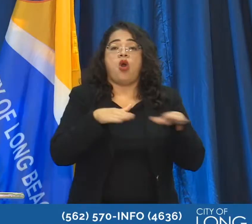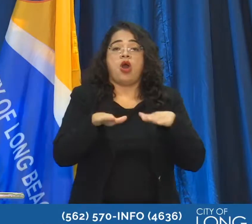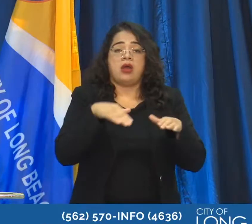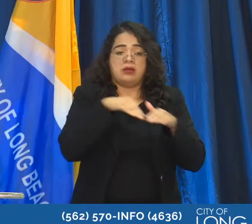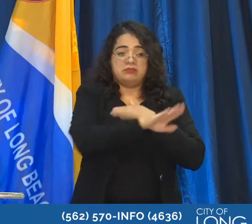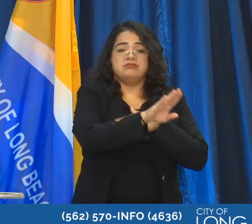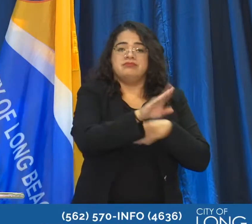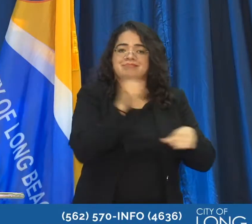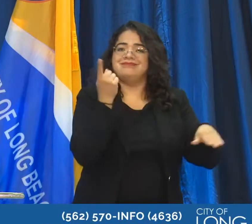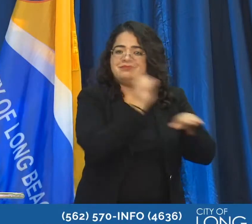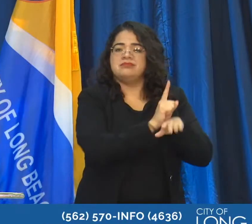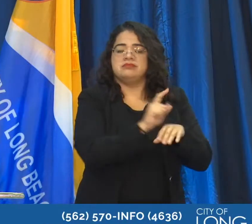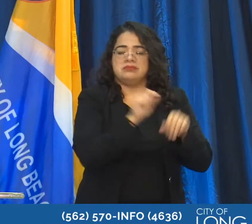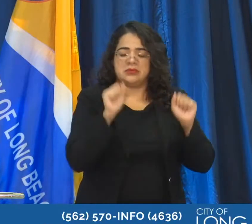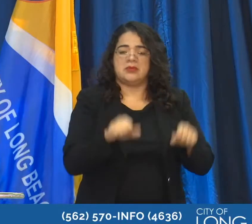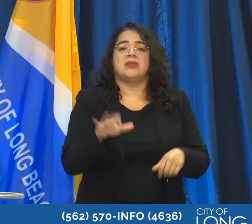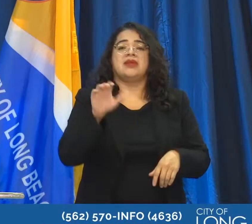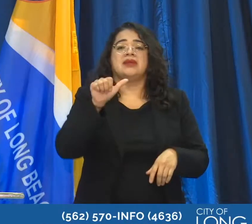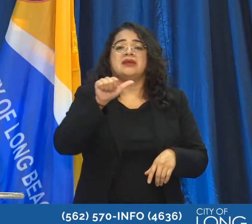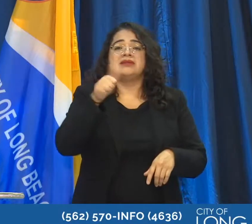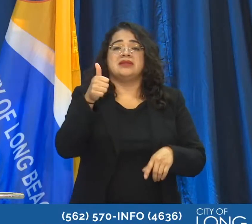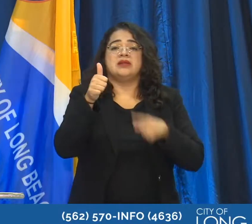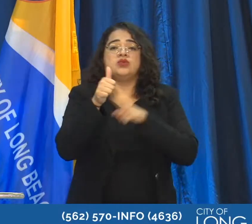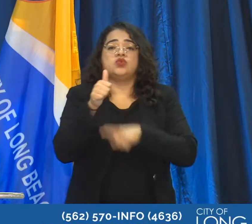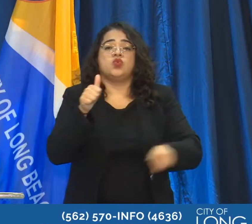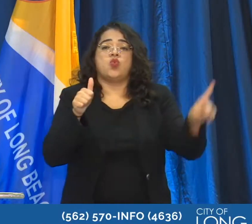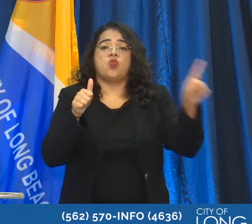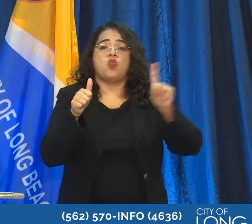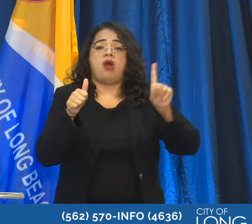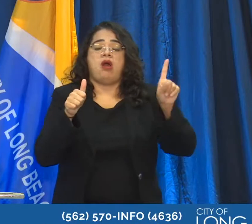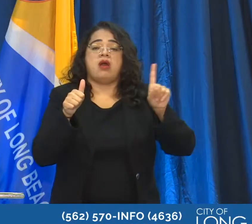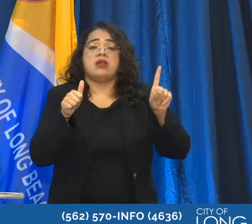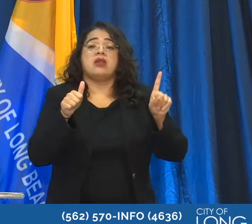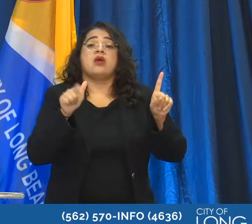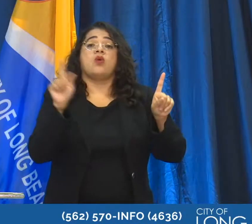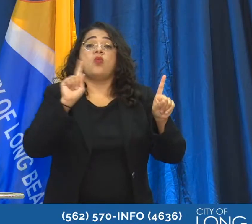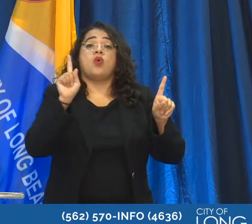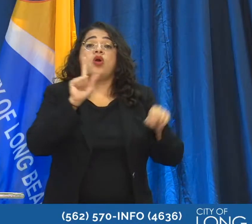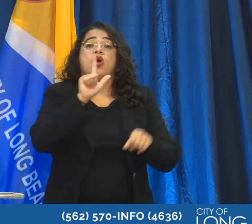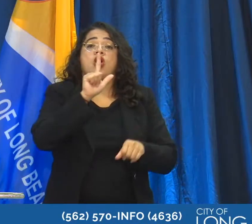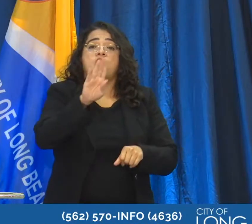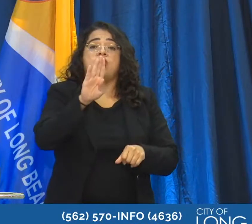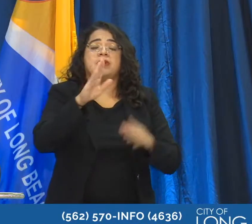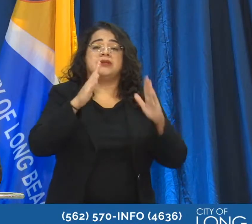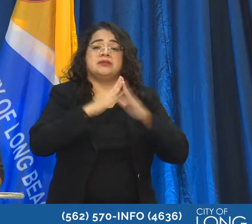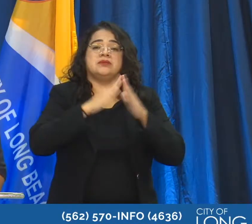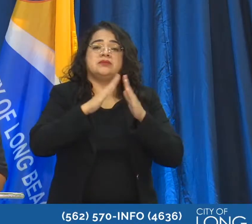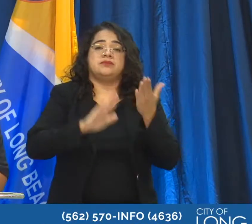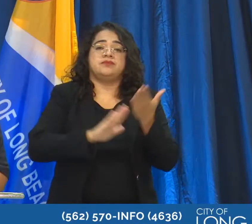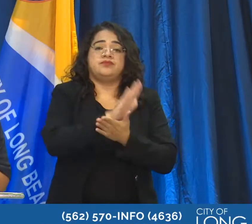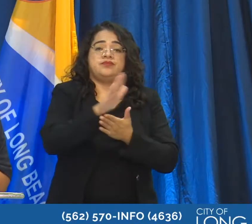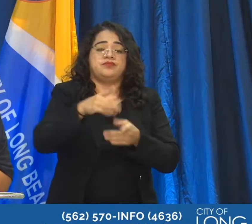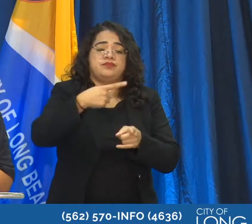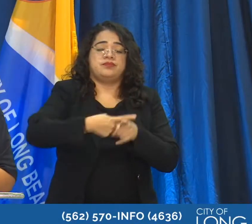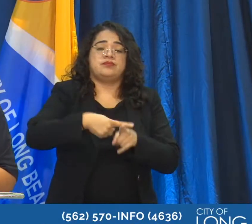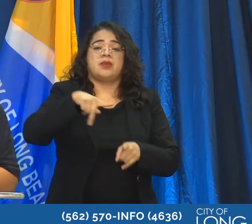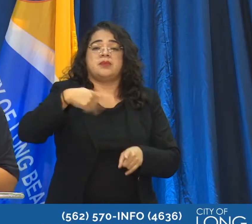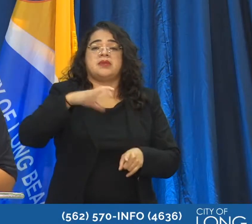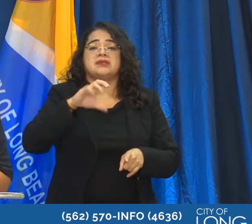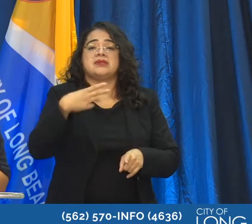de lunes a viernes, de 10 a 1 de la tarde, en el colegio de Long Beach City sobre la PCH.